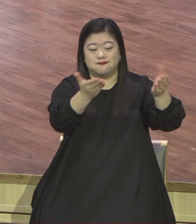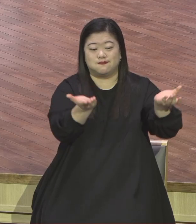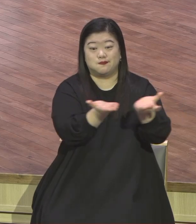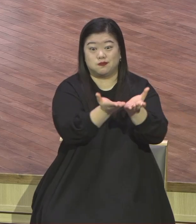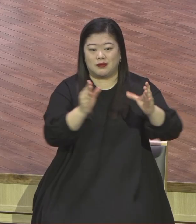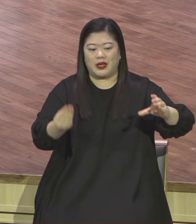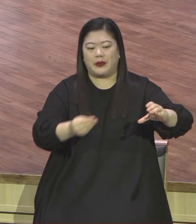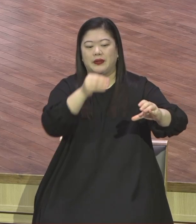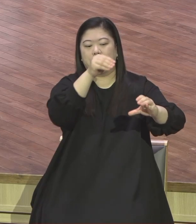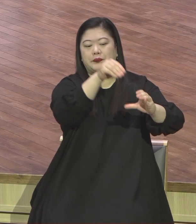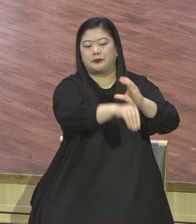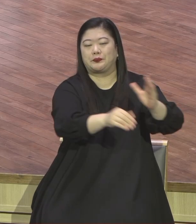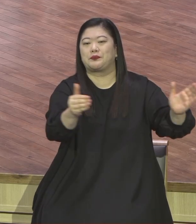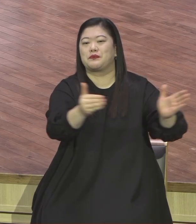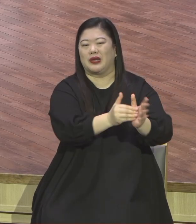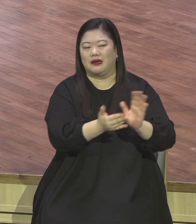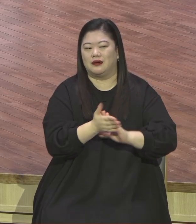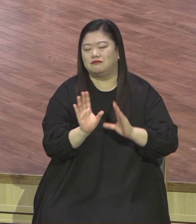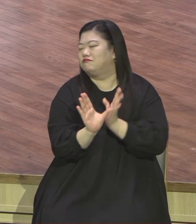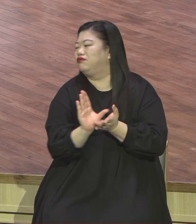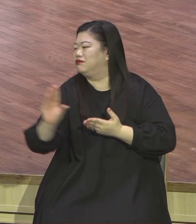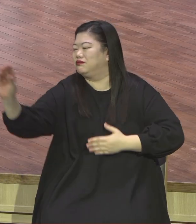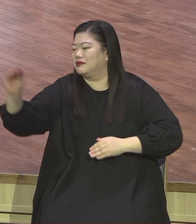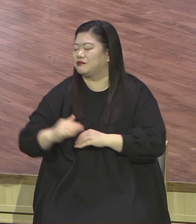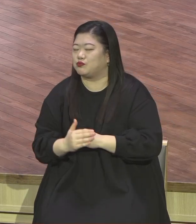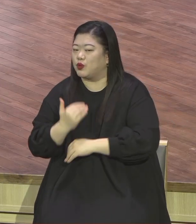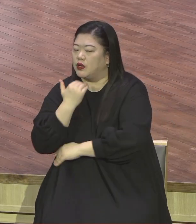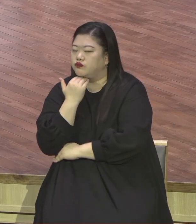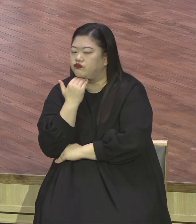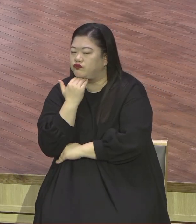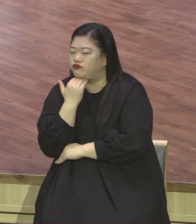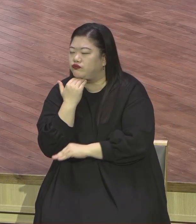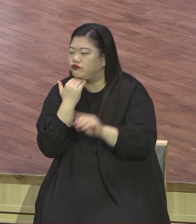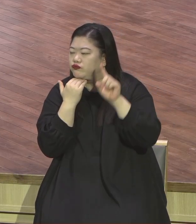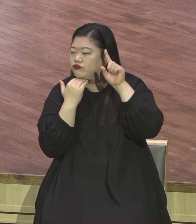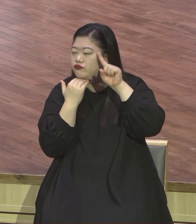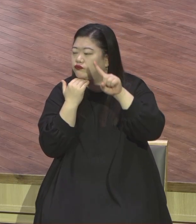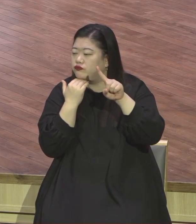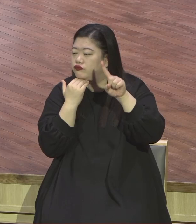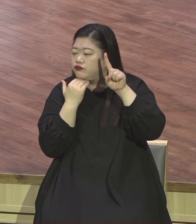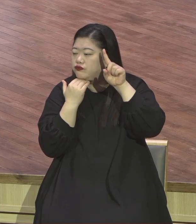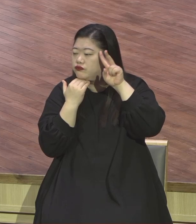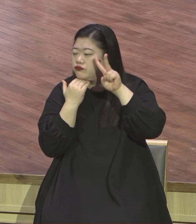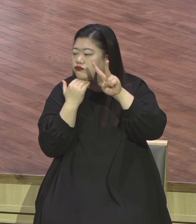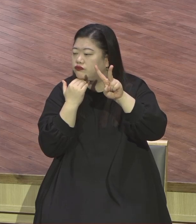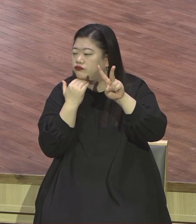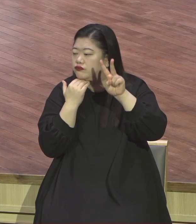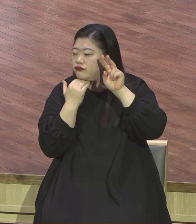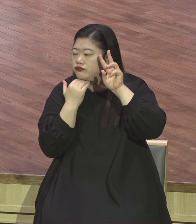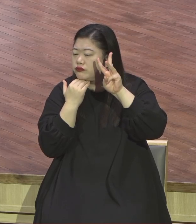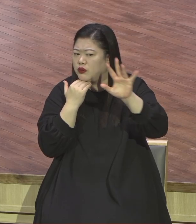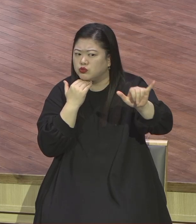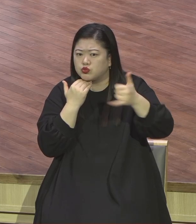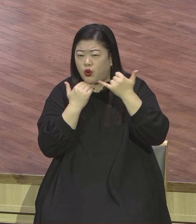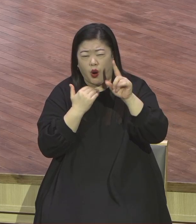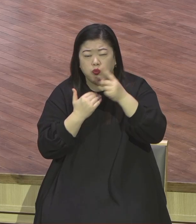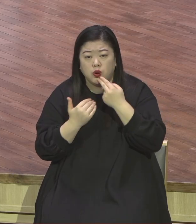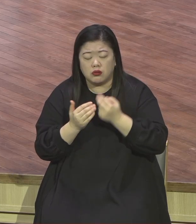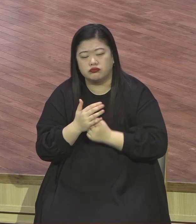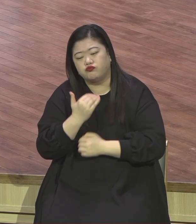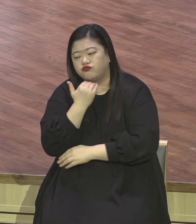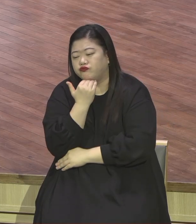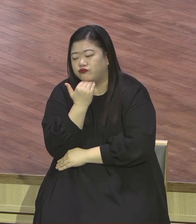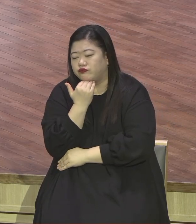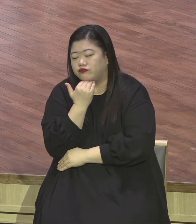3일 동안에 아무런 연락도 없어 반응이 없어 좀 그렇게 해서 불안한 마음이었는데 주일에